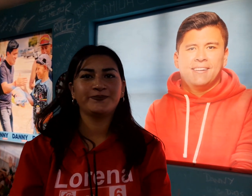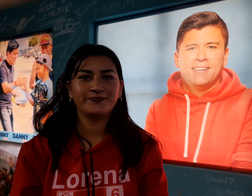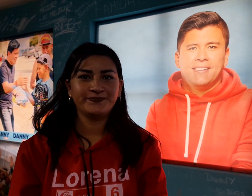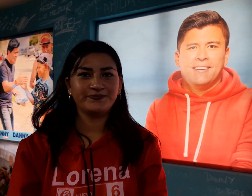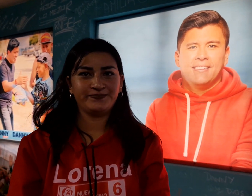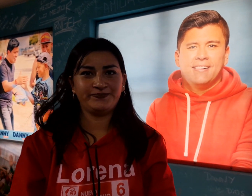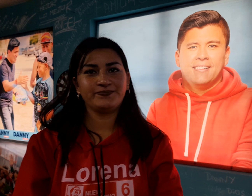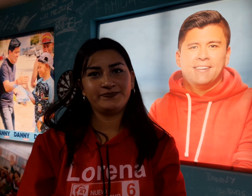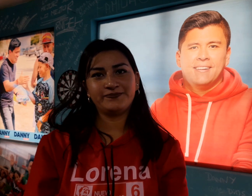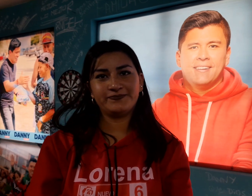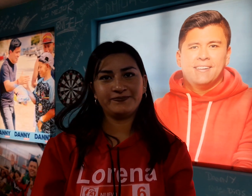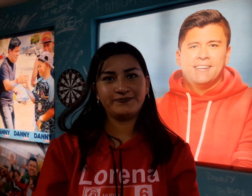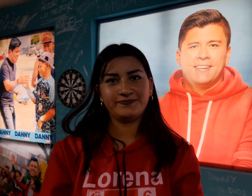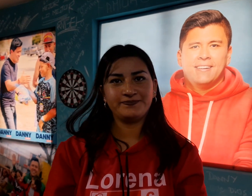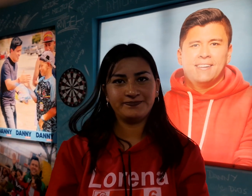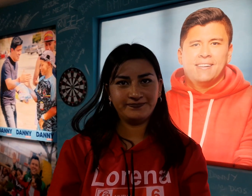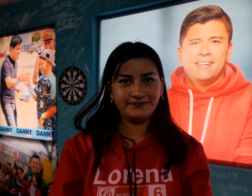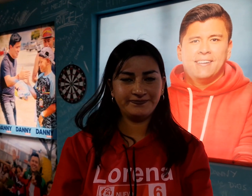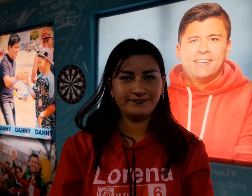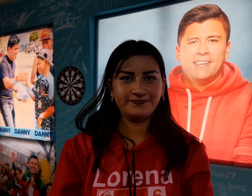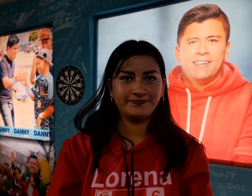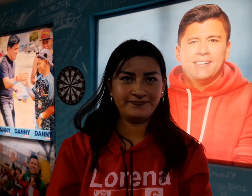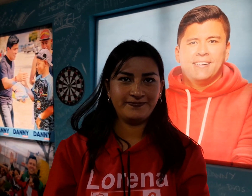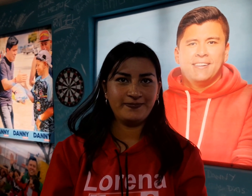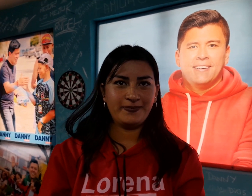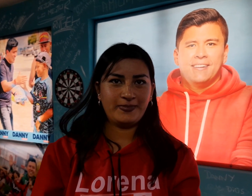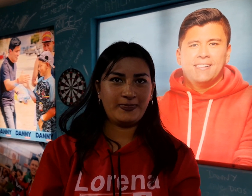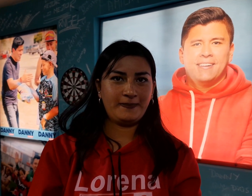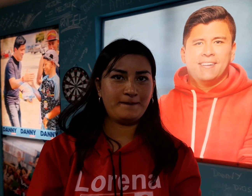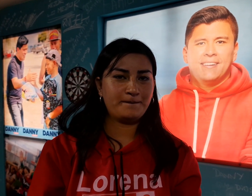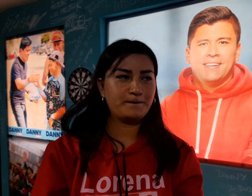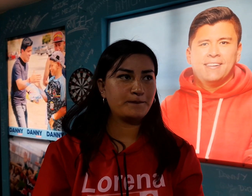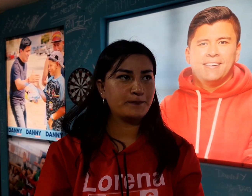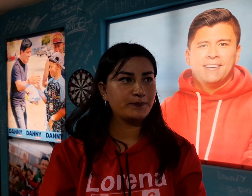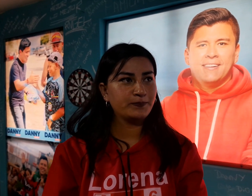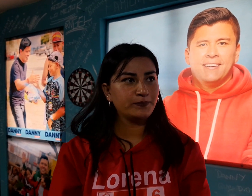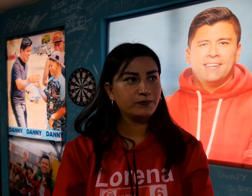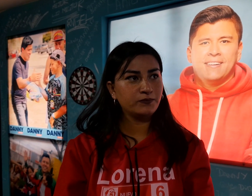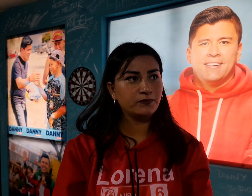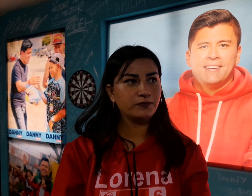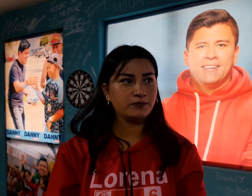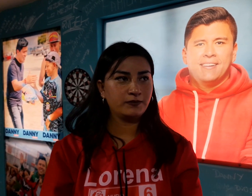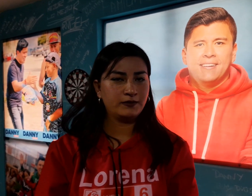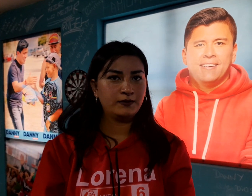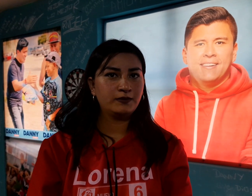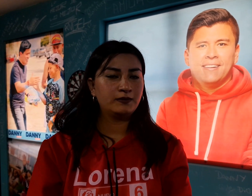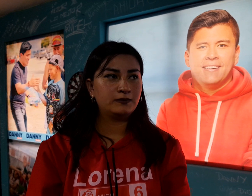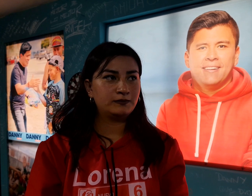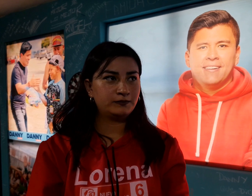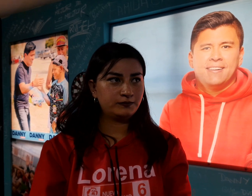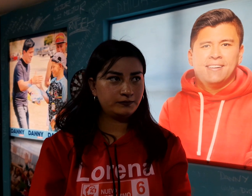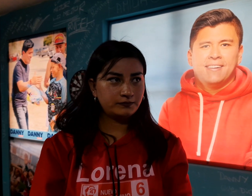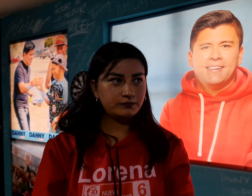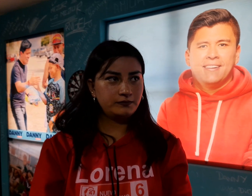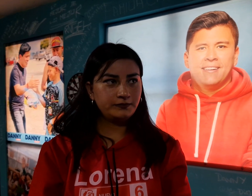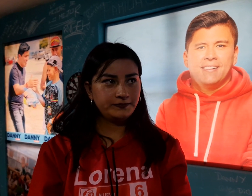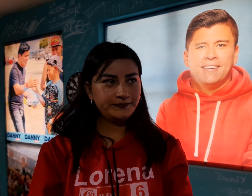la voz de una persona con discapacidad al consejo. ¿Cómo está la lista justamente del nuevo liberalismo en el municipio de Soacha, apoyando a Dani